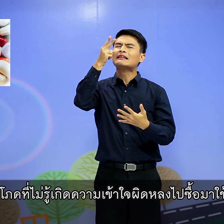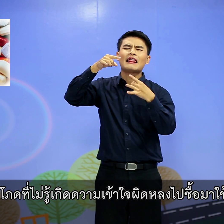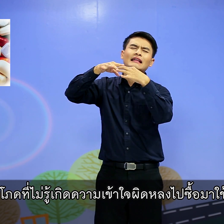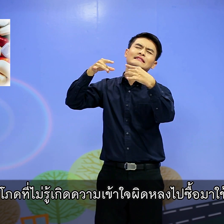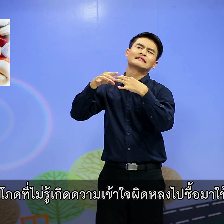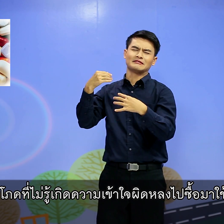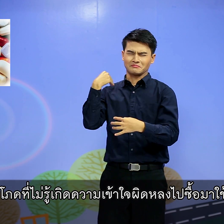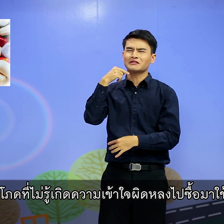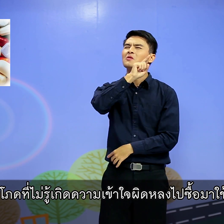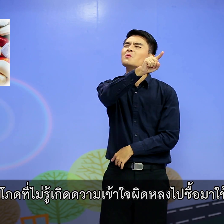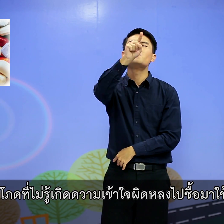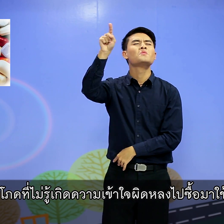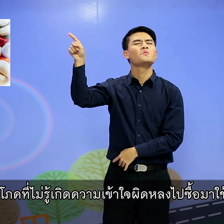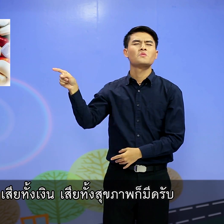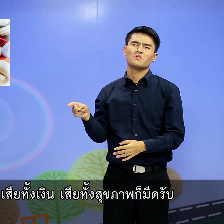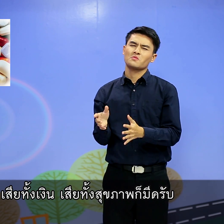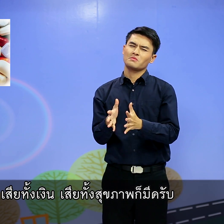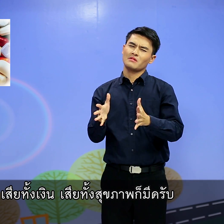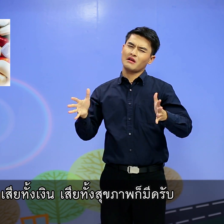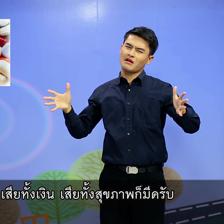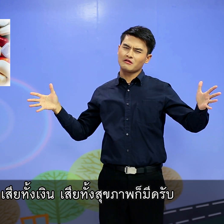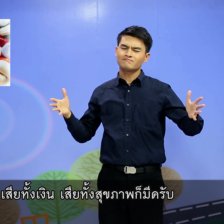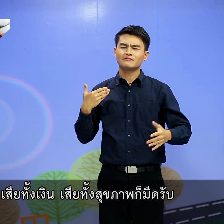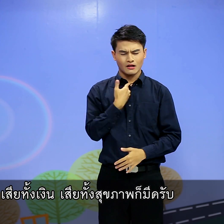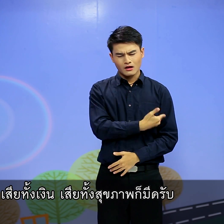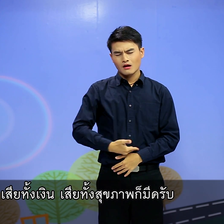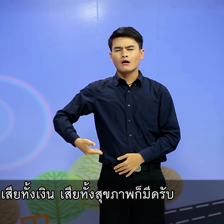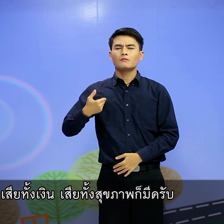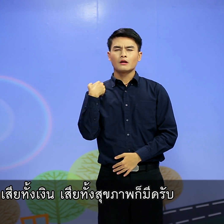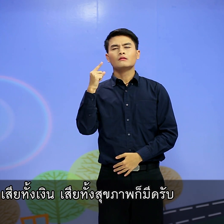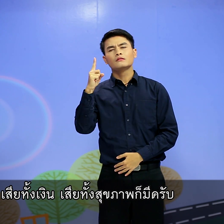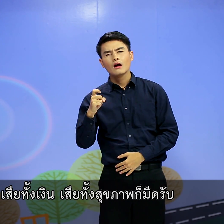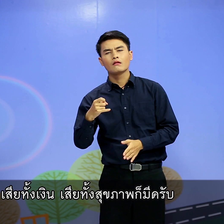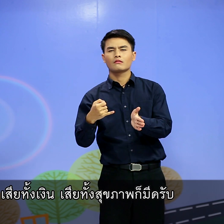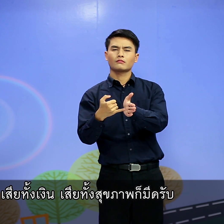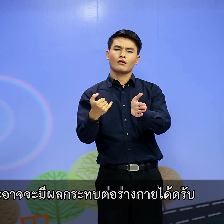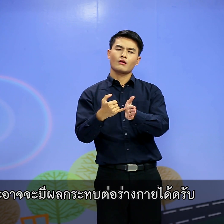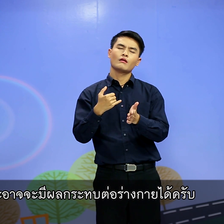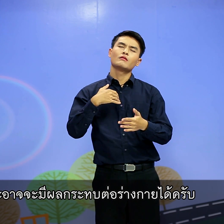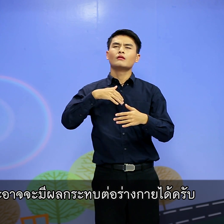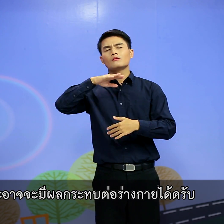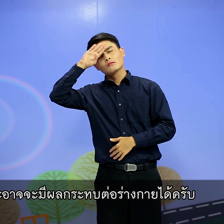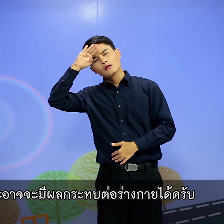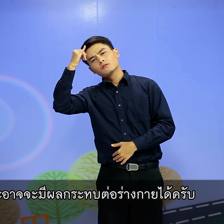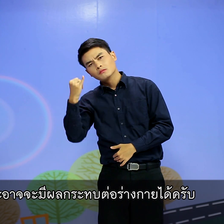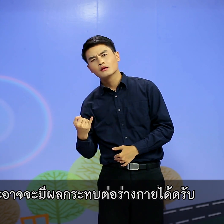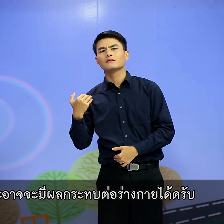ความเข้าใจผิดหลงไปซื้อมาใช้เสียทั้งเงินเสียทั้งสุขภาพก็มีครับและอาจจะมีผลกระทบต่อร่างกายได้